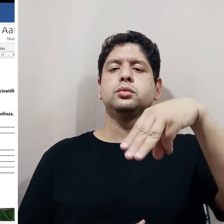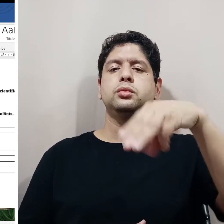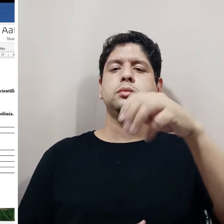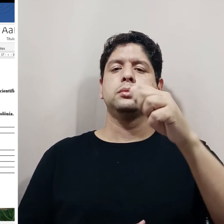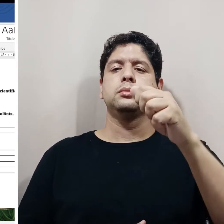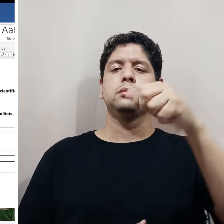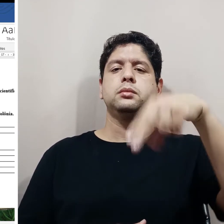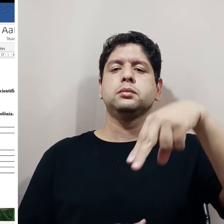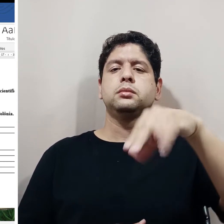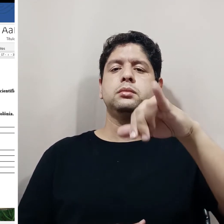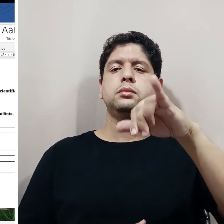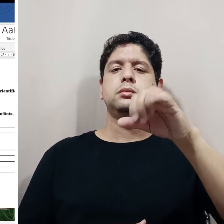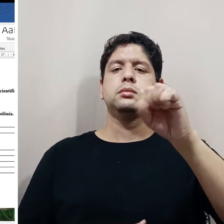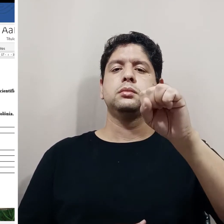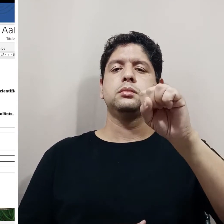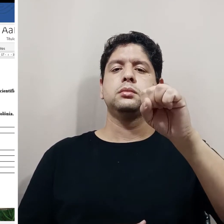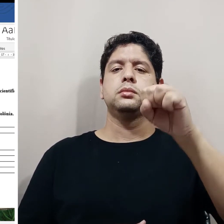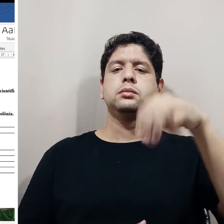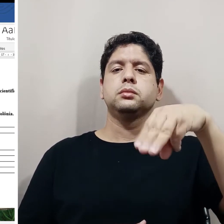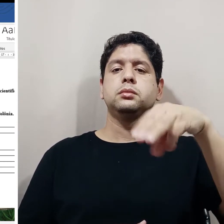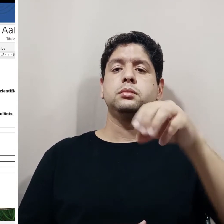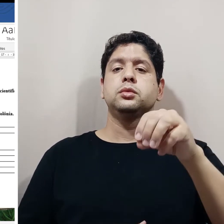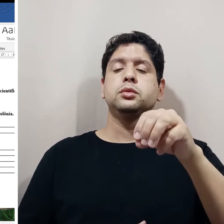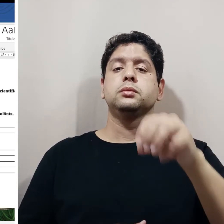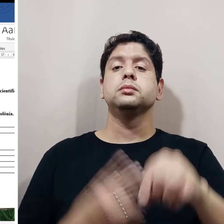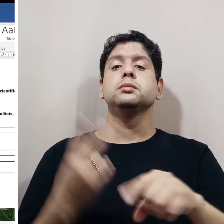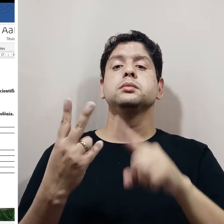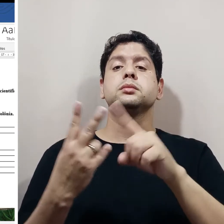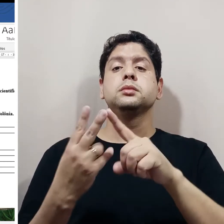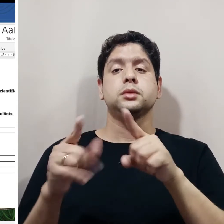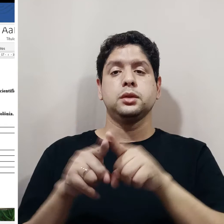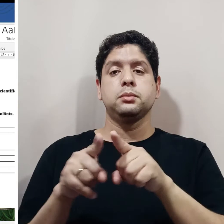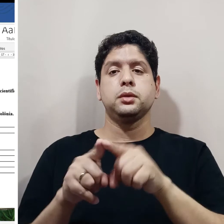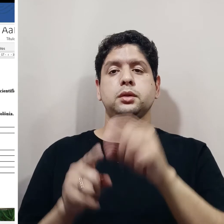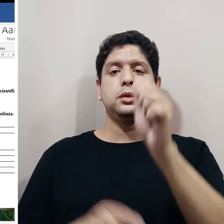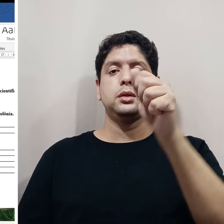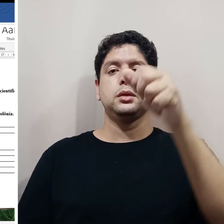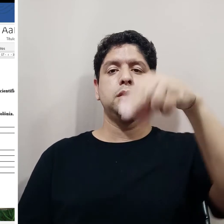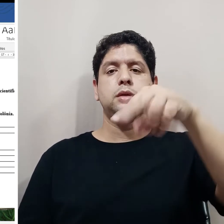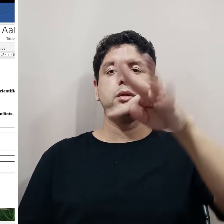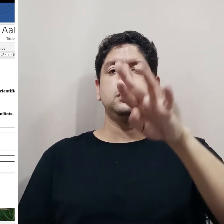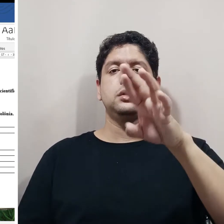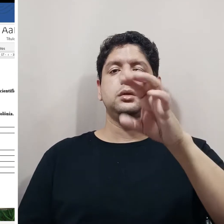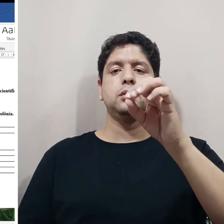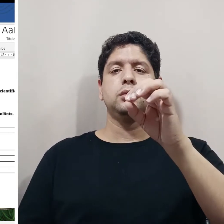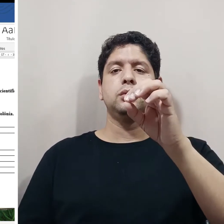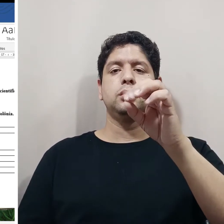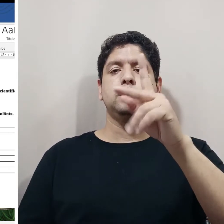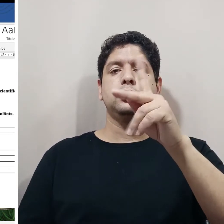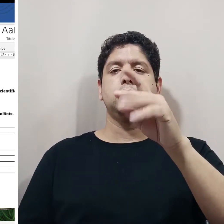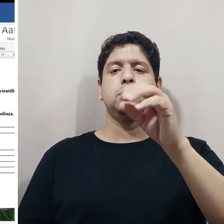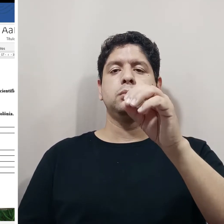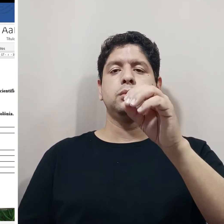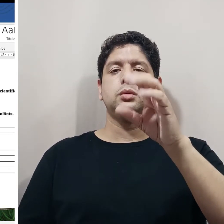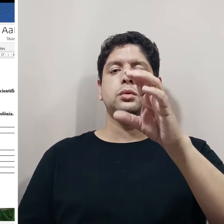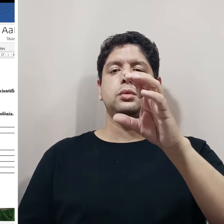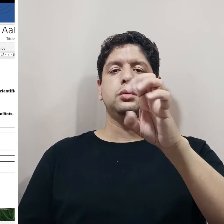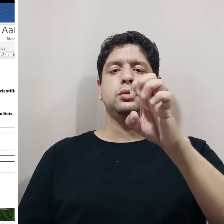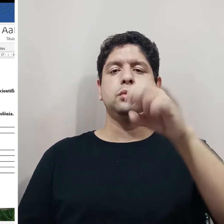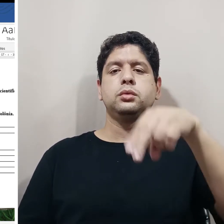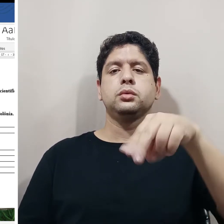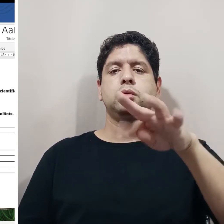Que é a expressão, né, do que a gente chama de humanismo e também do